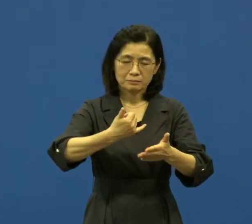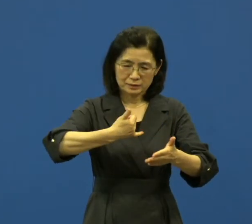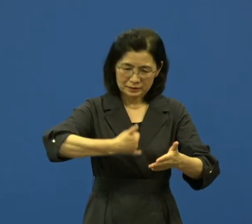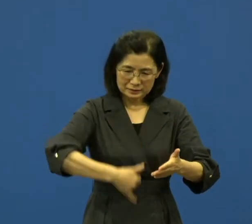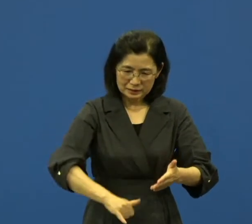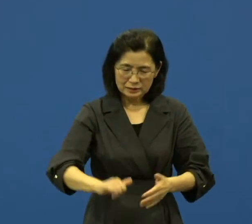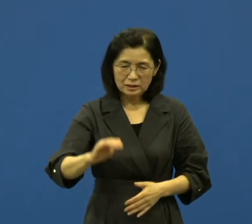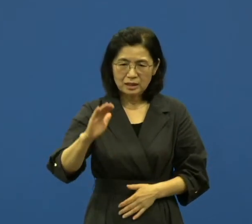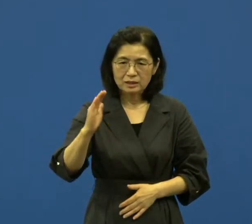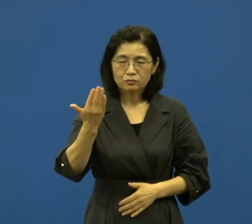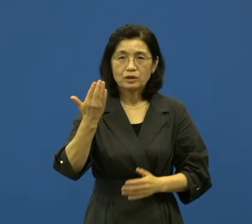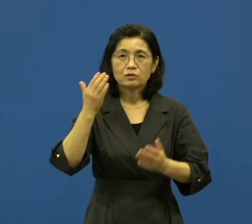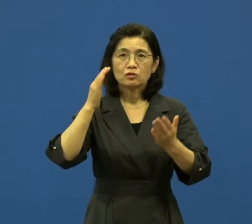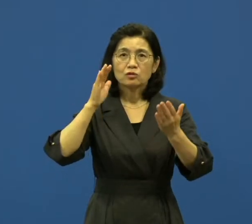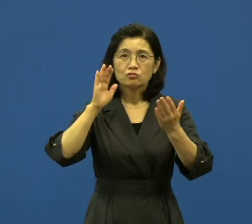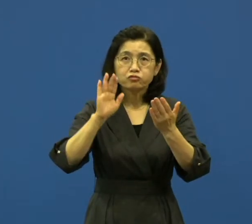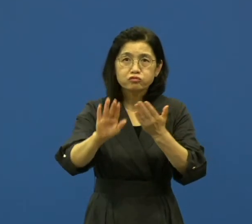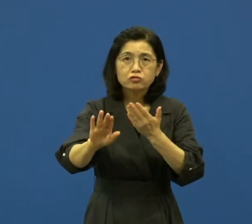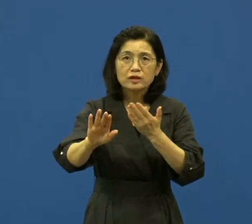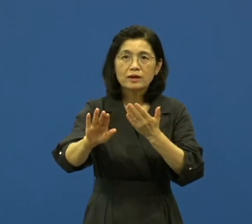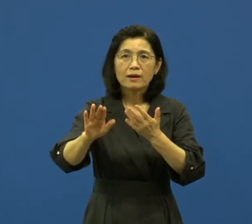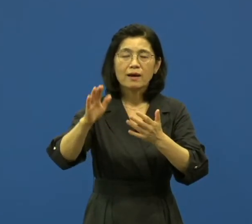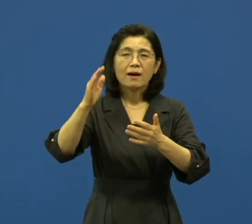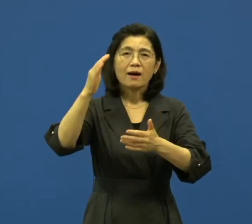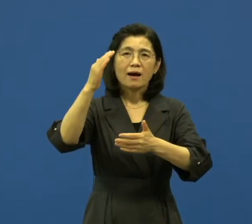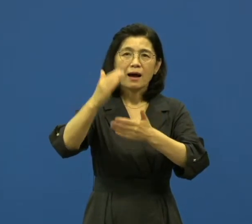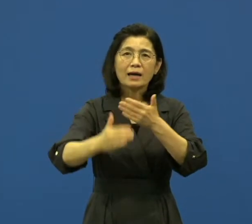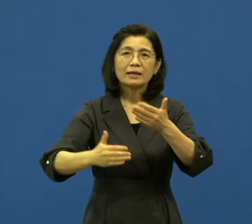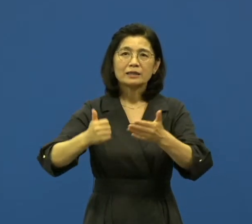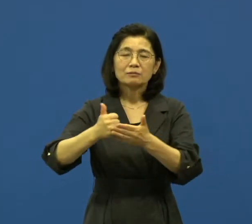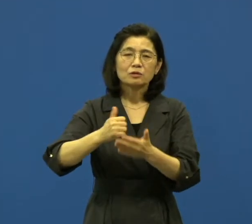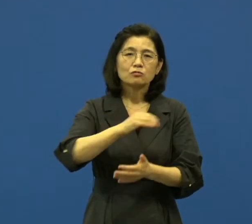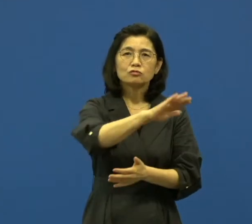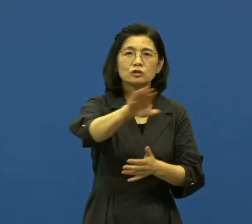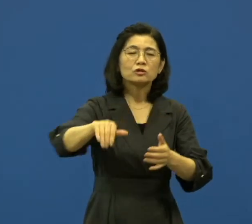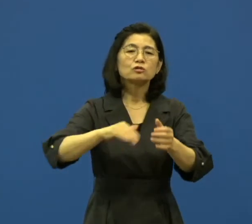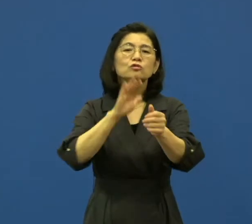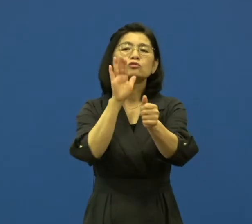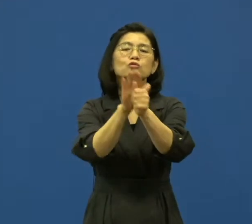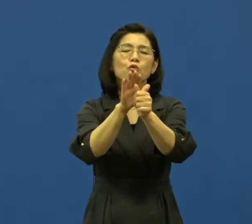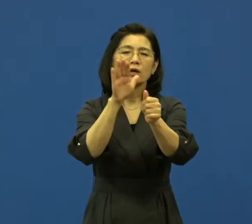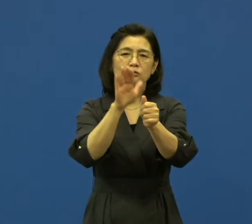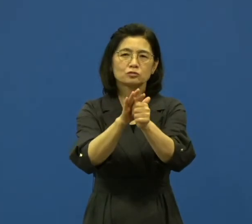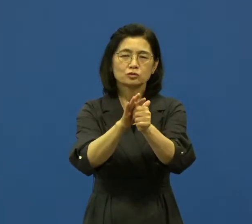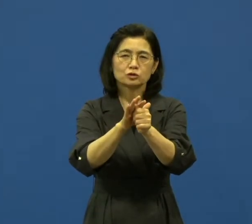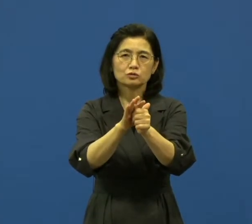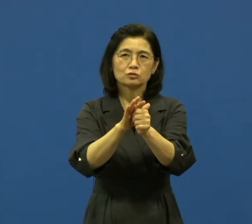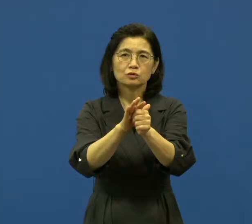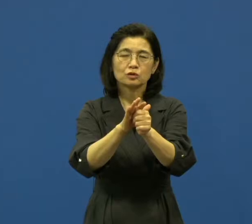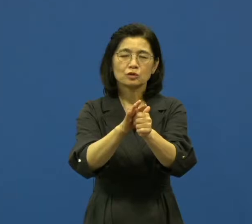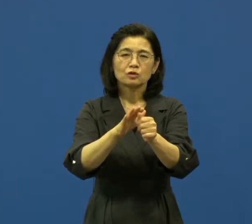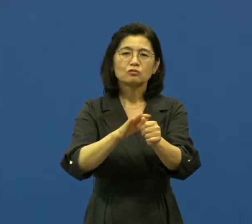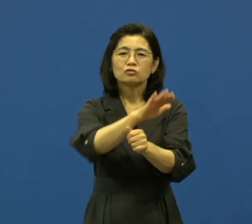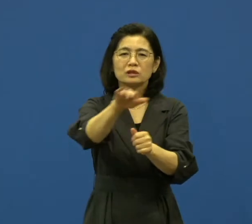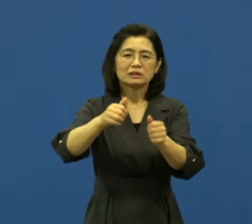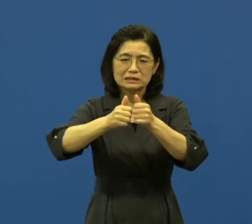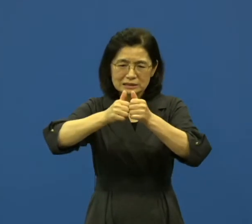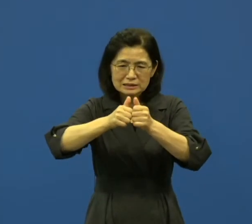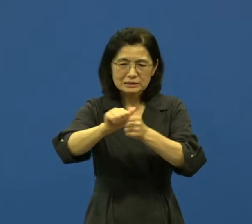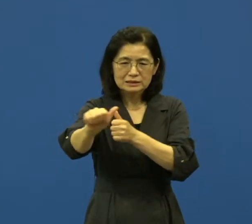삶의 모든 것은 하나님이 우리를 지지하시고 응원하시고 우리 편이 되시고 우리를 이기게 하시는 하나님이십니다.